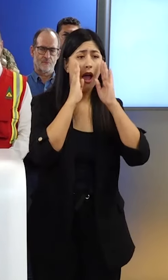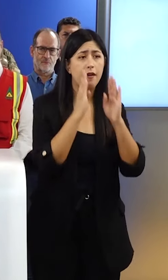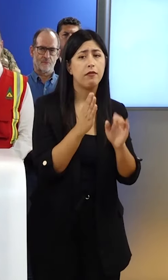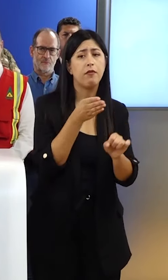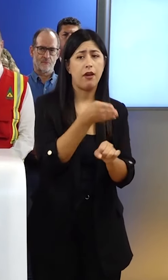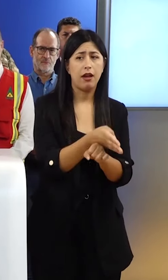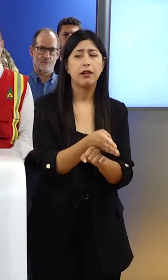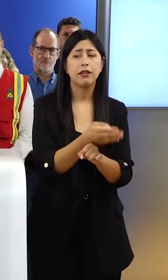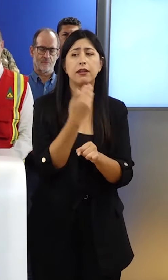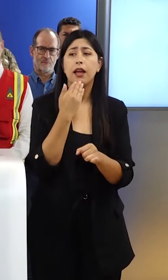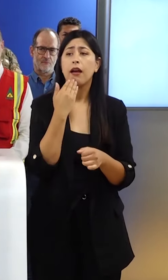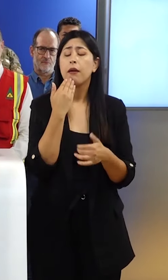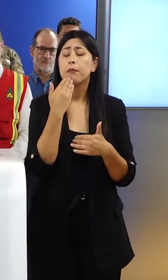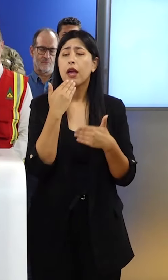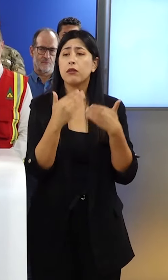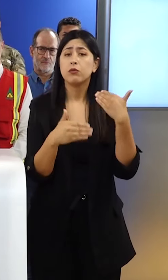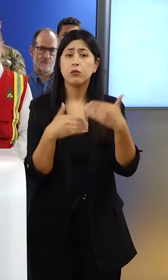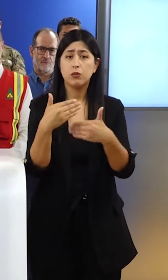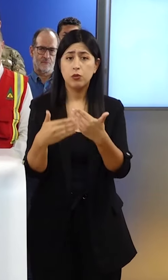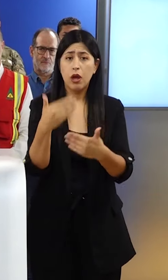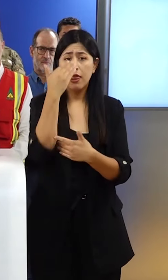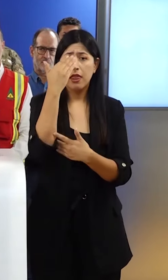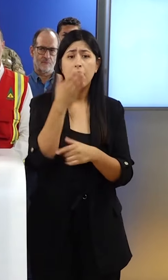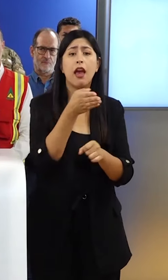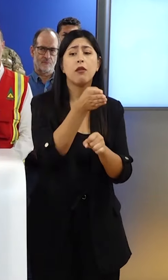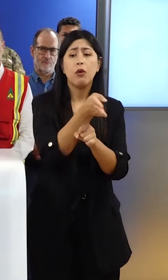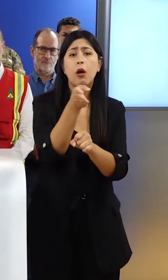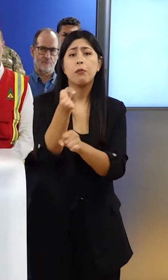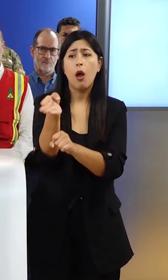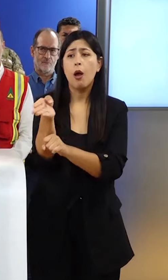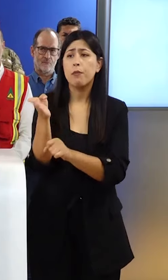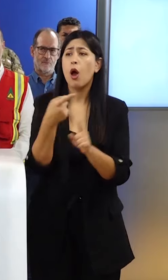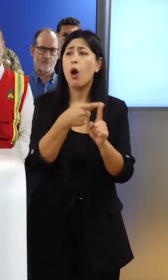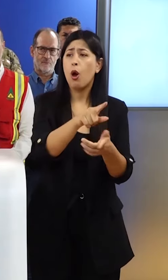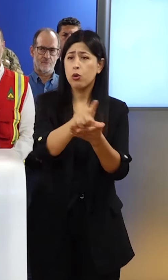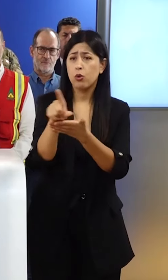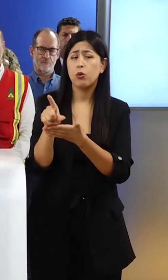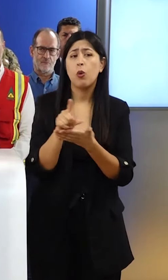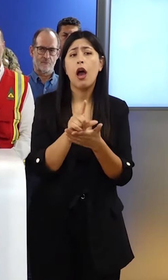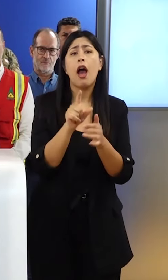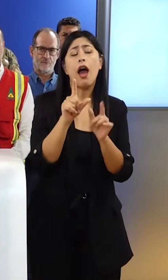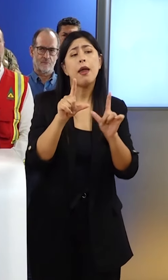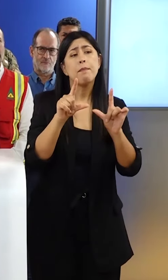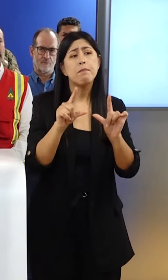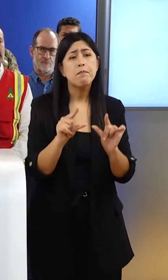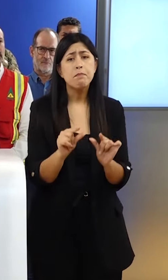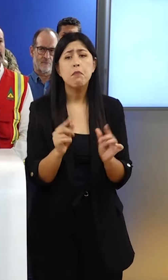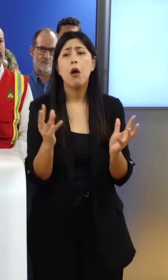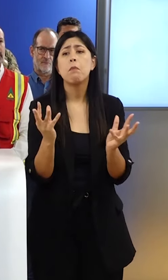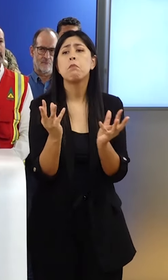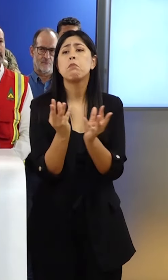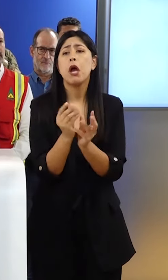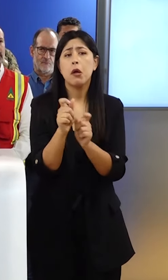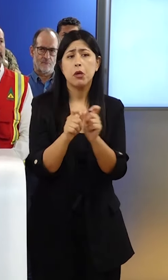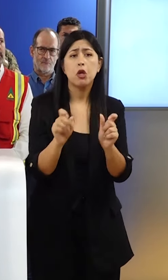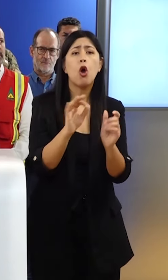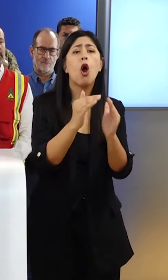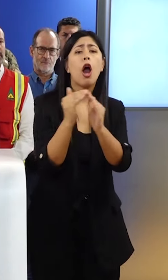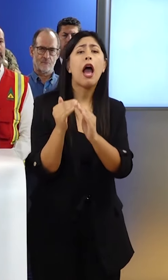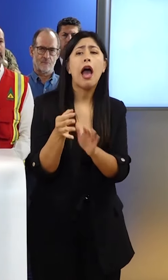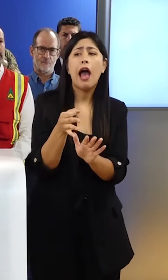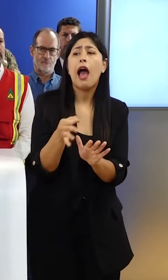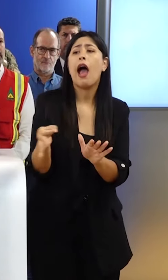eh Y con el transcurso de los días se Irán visitando otros lugares donde hay digamos zonas menos pobladas donde hay localidades más